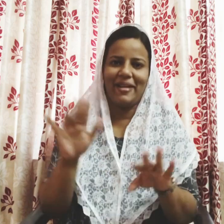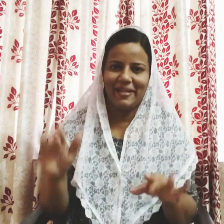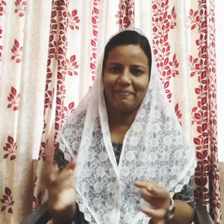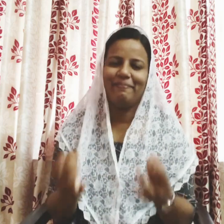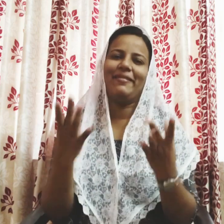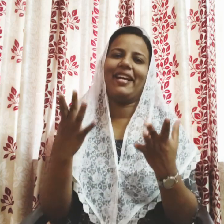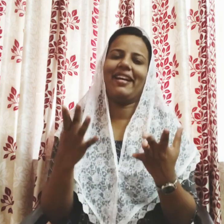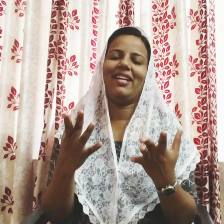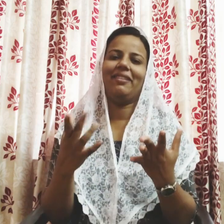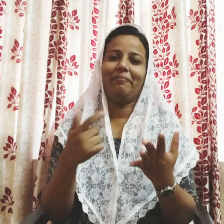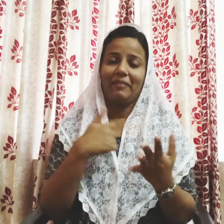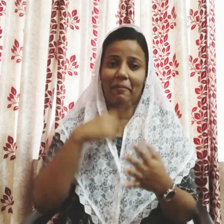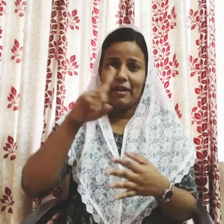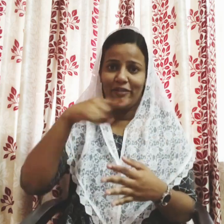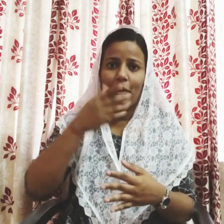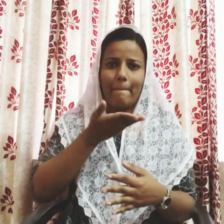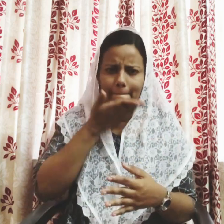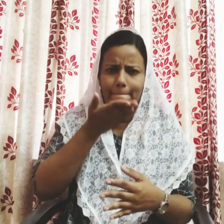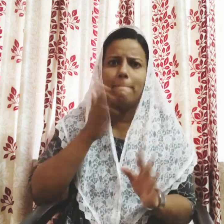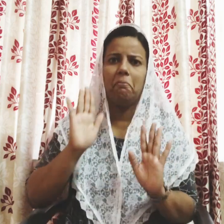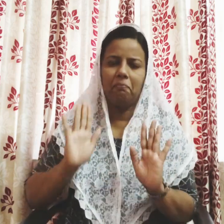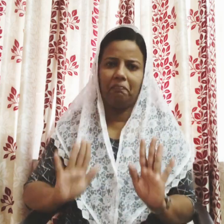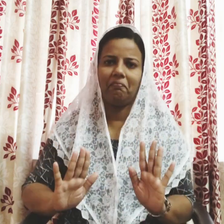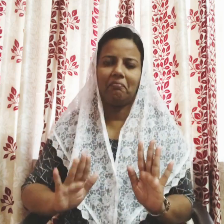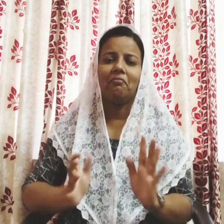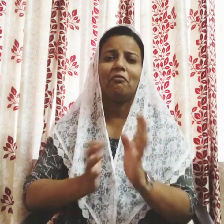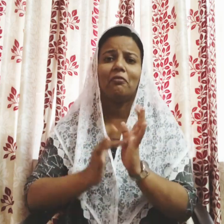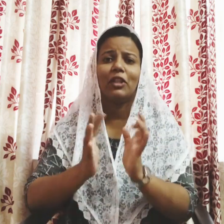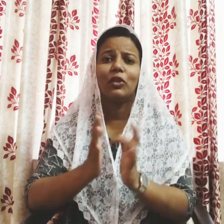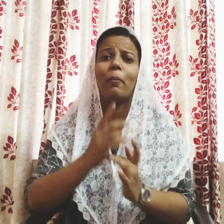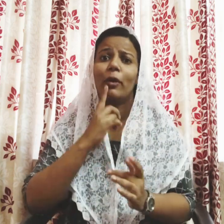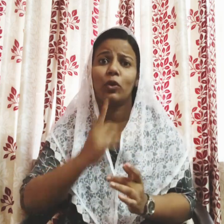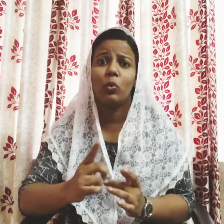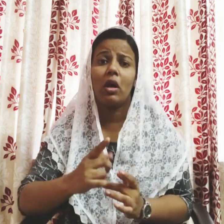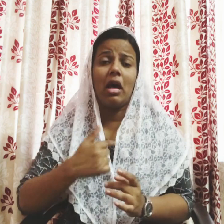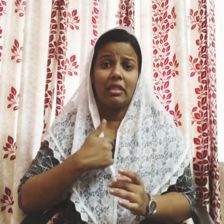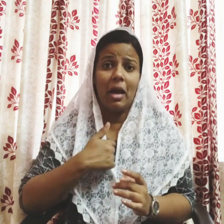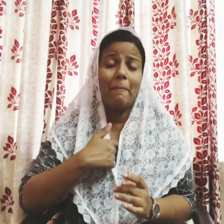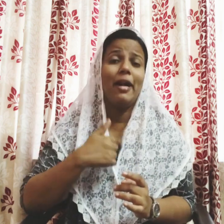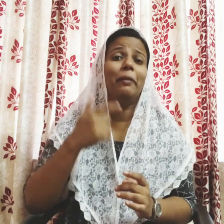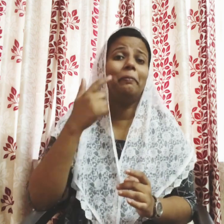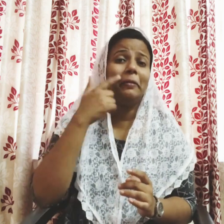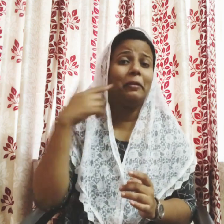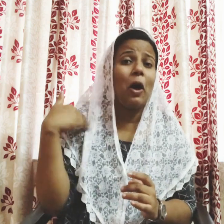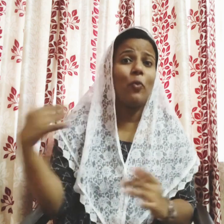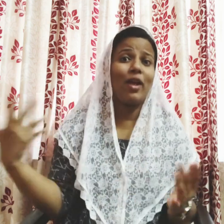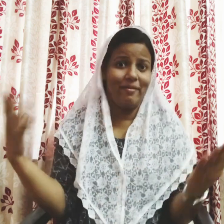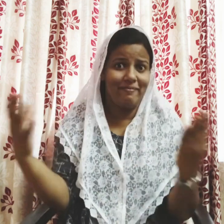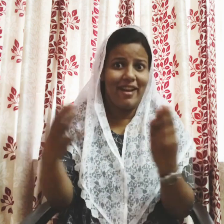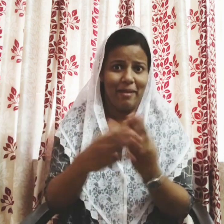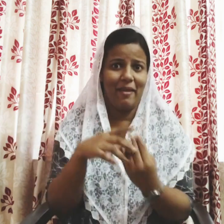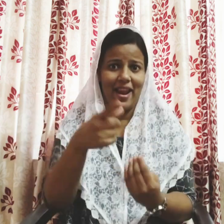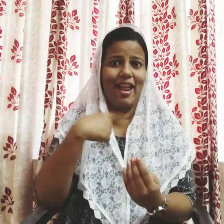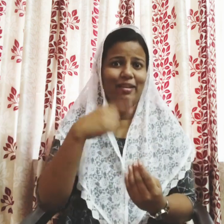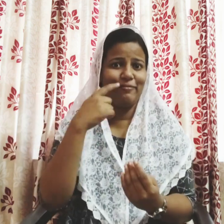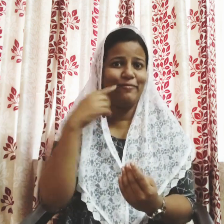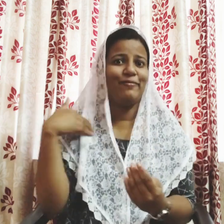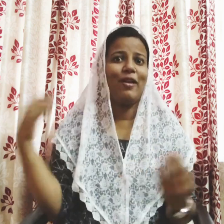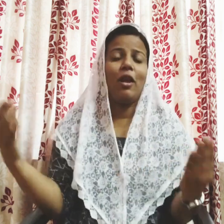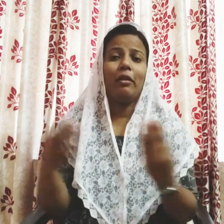ഇന്ന് പ്രഭാതത്തിൽ അത് നിങ്ങളുടെ ജീവിതത്തിൽ ഒരു പാഠമായി തീരണം. കർത്താവ് പറഞ്ഞു, നിങ്ങൾ സഹോദരനെ നിന്ദിക്കരുത്, പുച്ഛിക്കരുത്, ഐ മീൻ മൂഢ എന്ന്